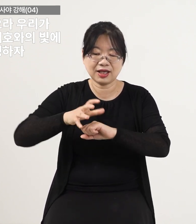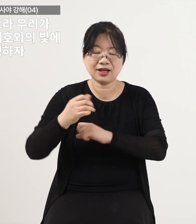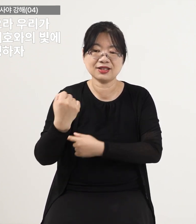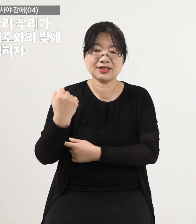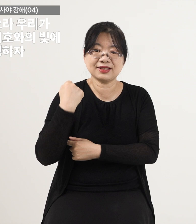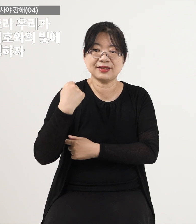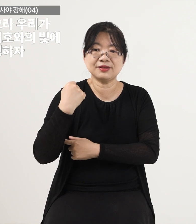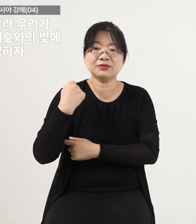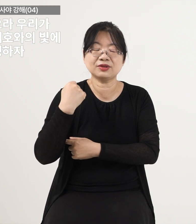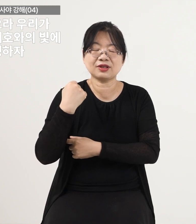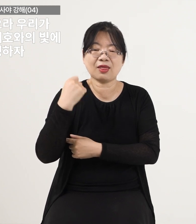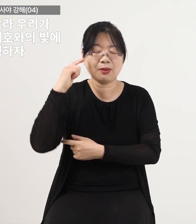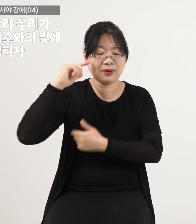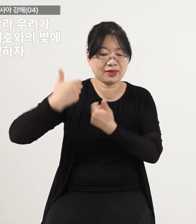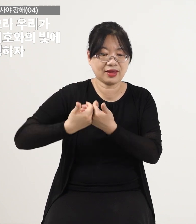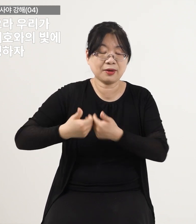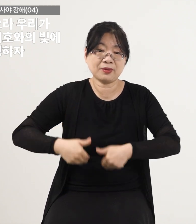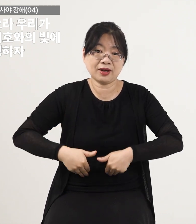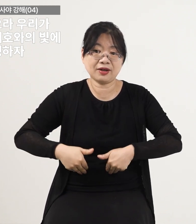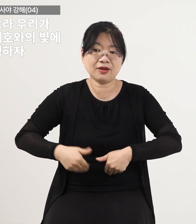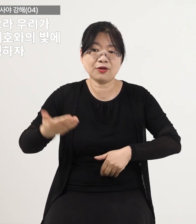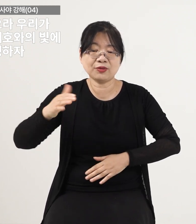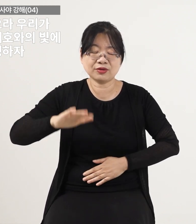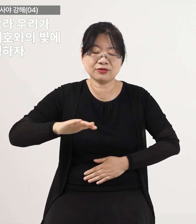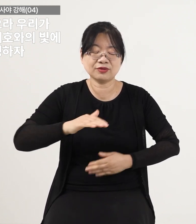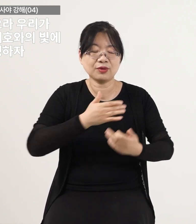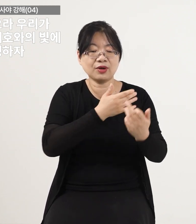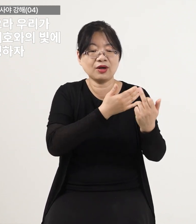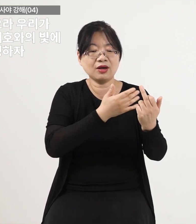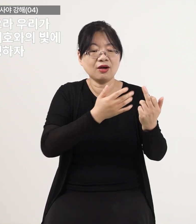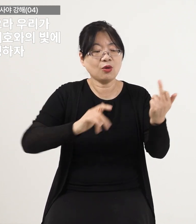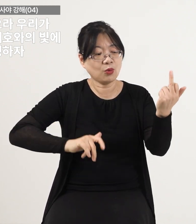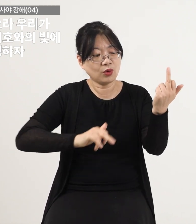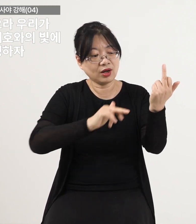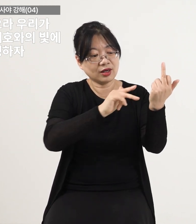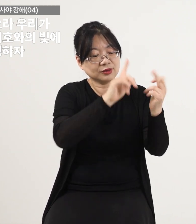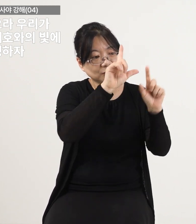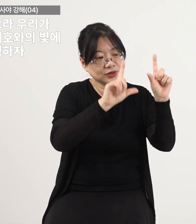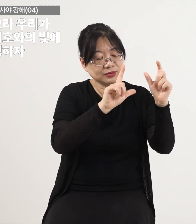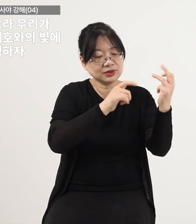왜 흐른다라는 표현을 썼을까요? 여기에는